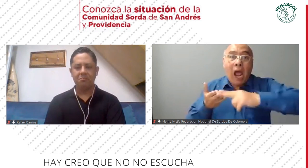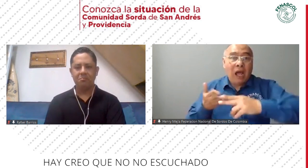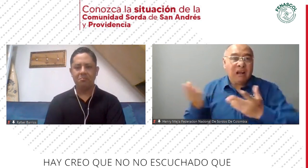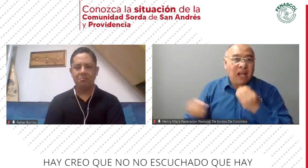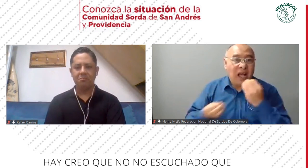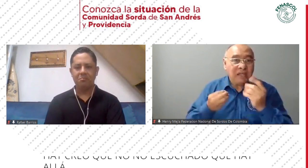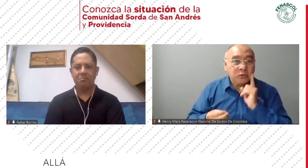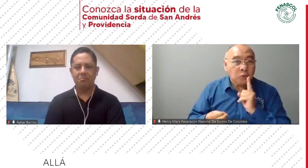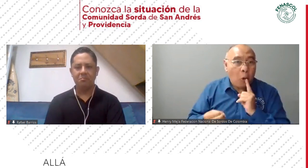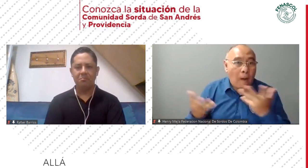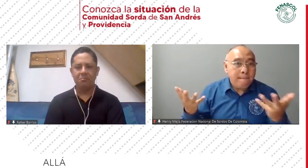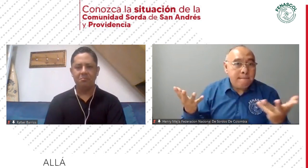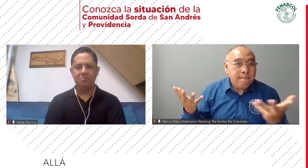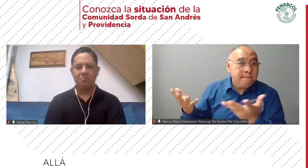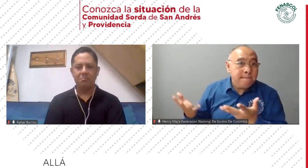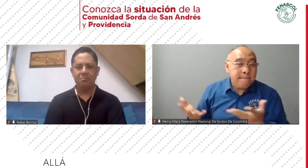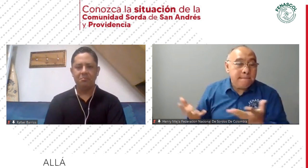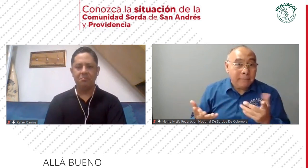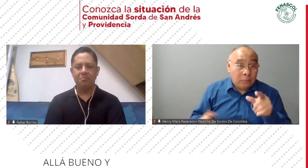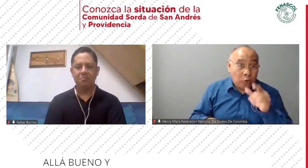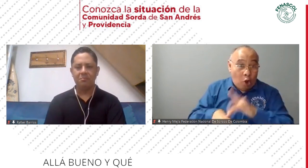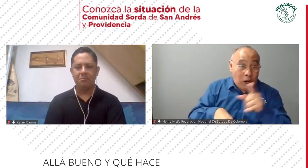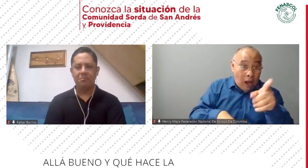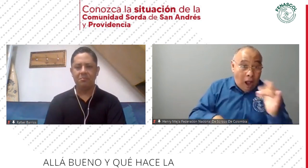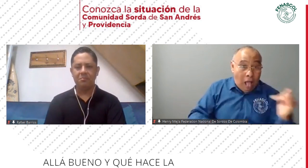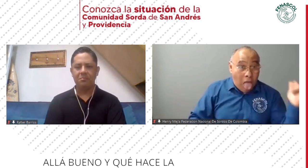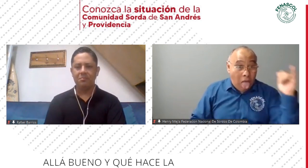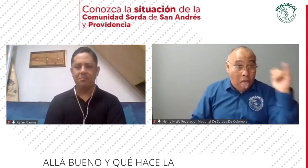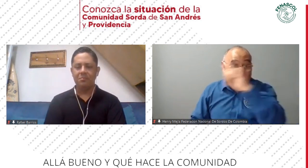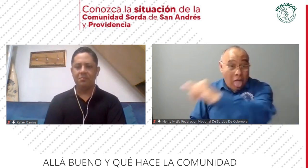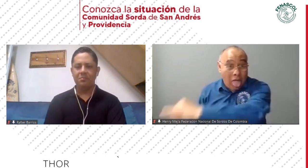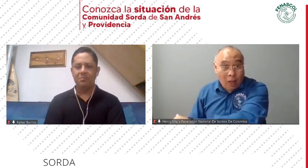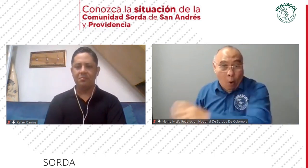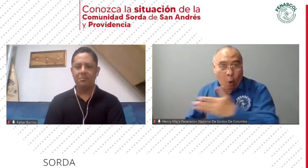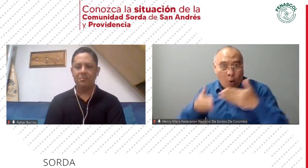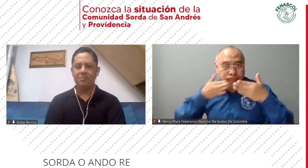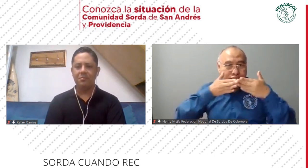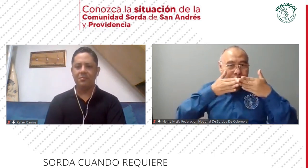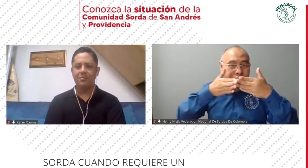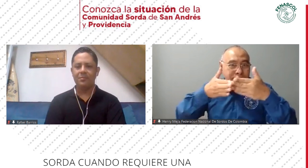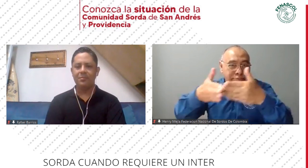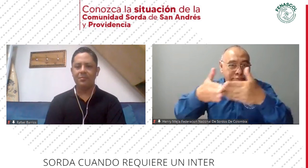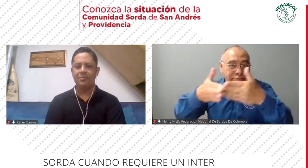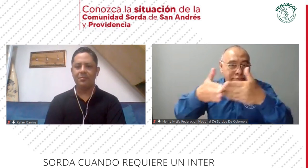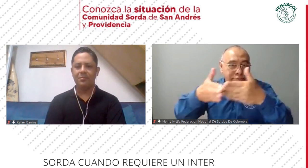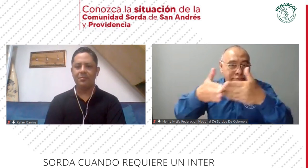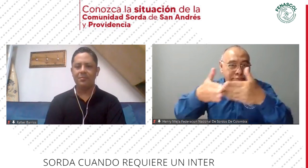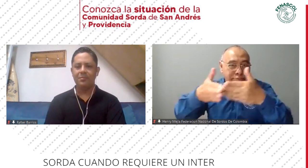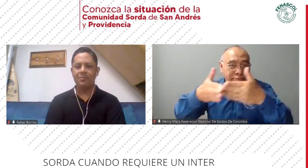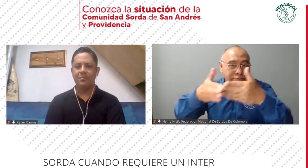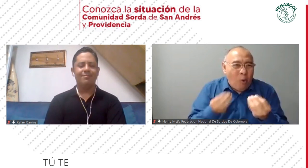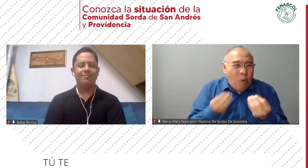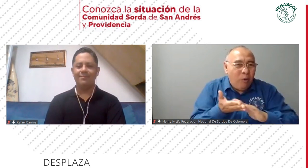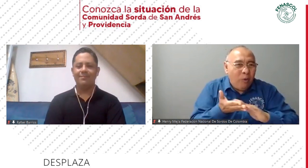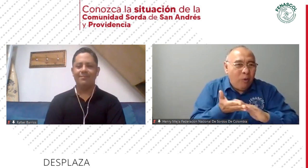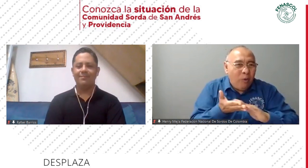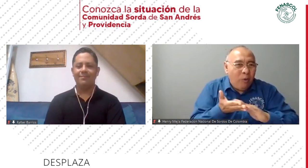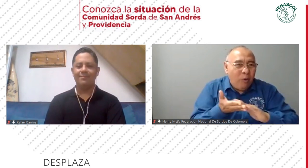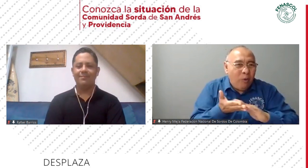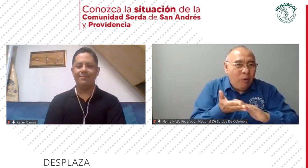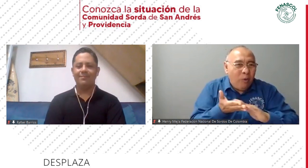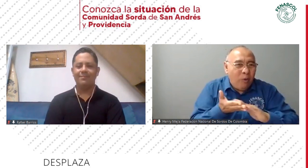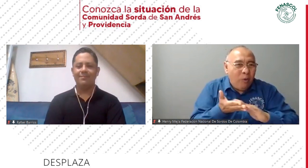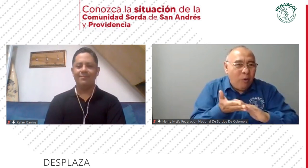escuchado que hay allá bueno y qué hace la comunidad sorda cuando requiere de un intérprete tú te desplazas vía